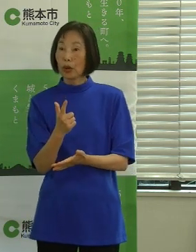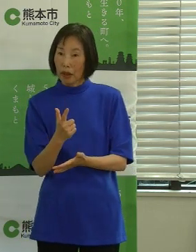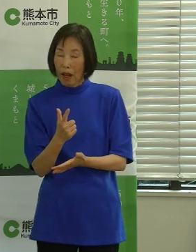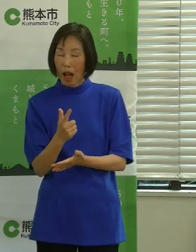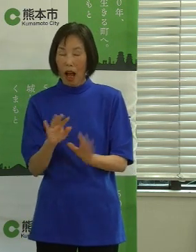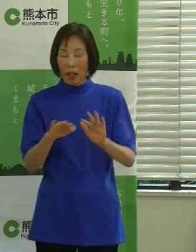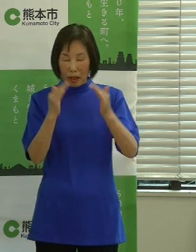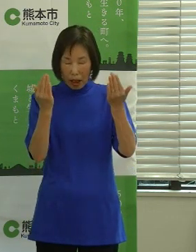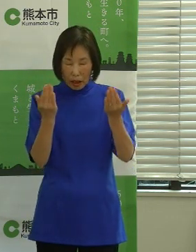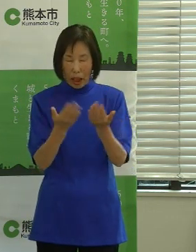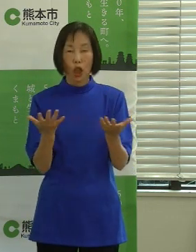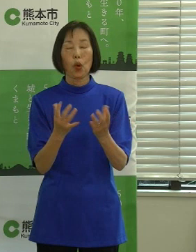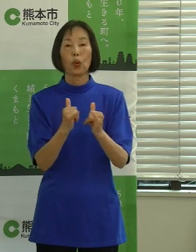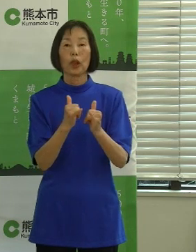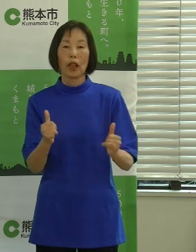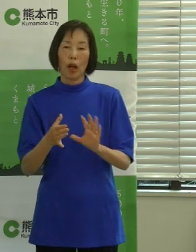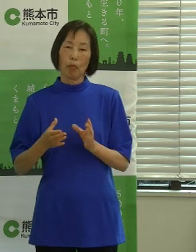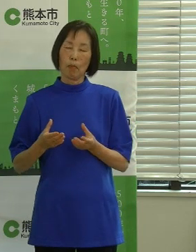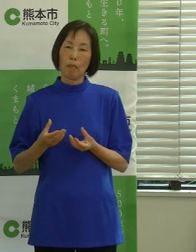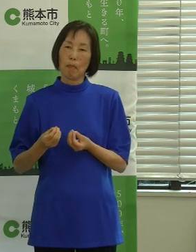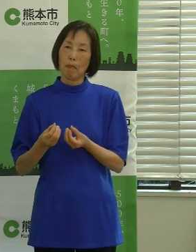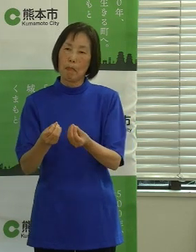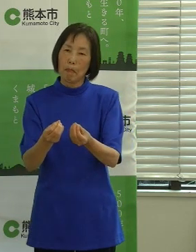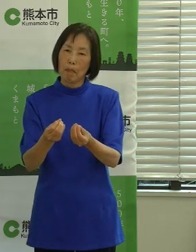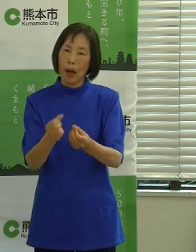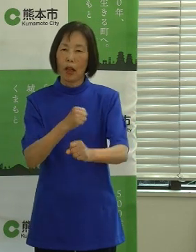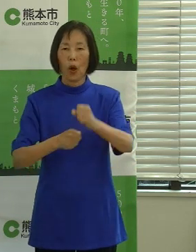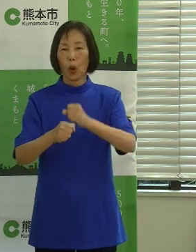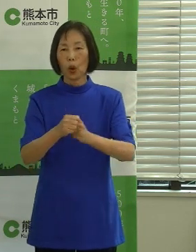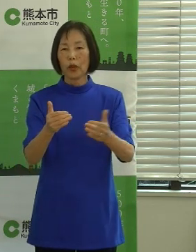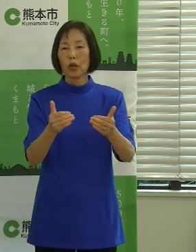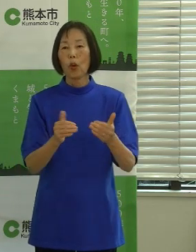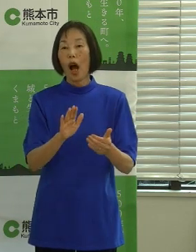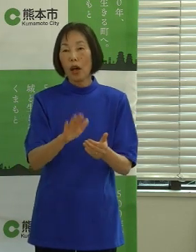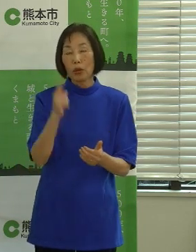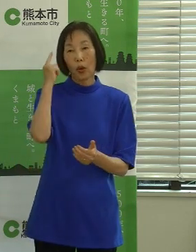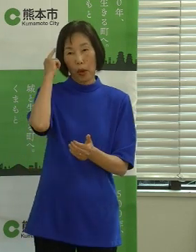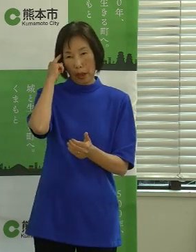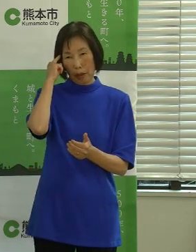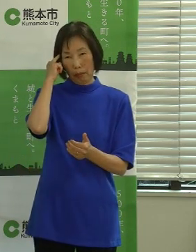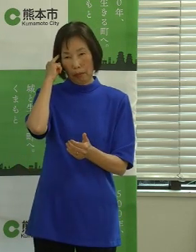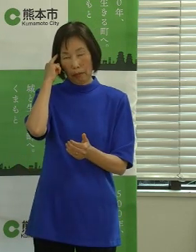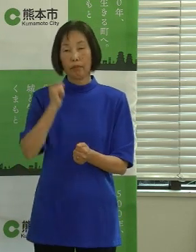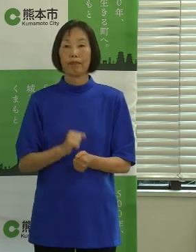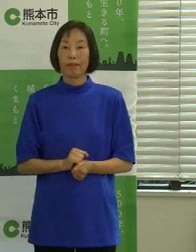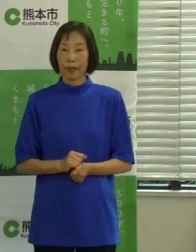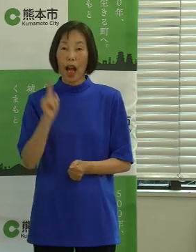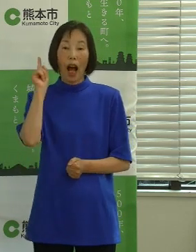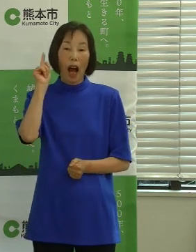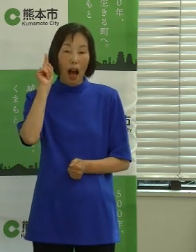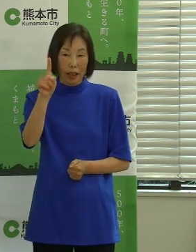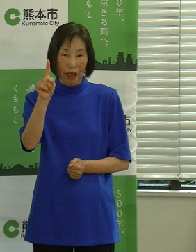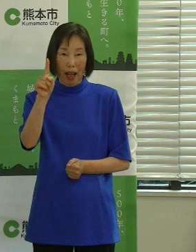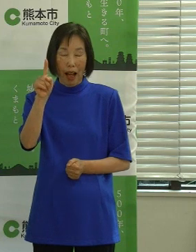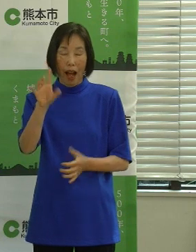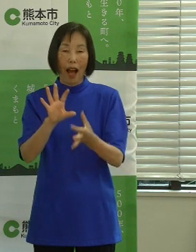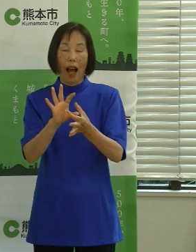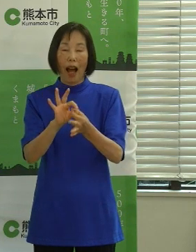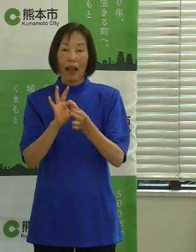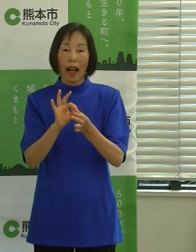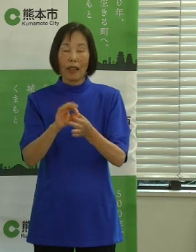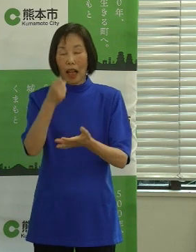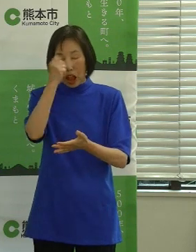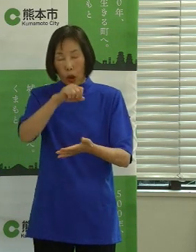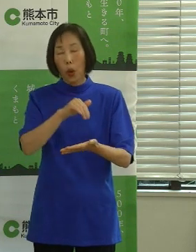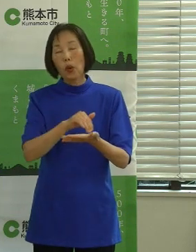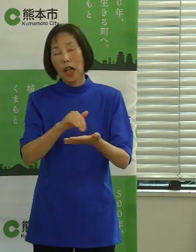全職員が継続して取り組む必要があるというふうに思っています。それでまあ明日、 そうした関連予算も含めて提案